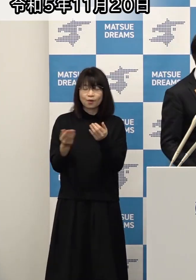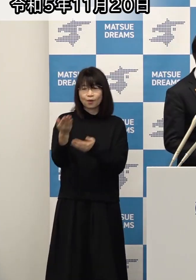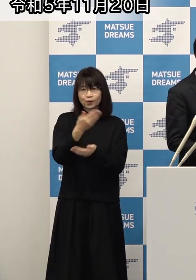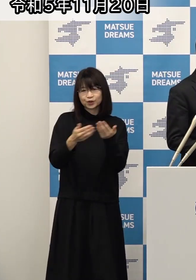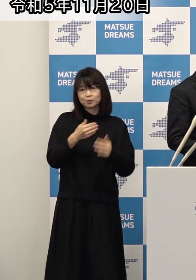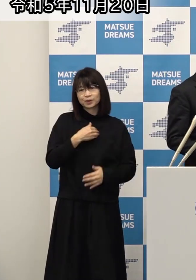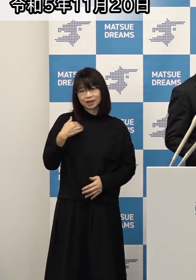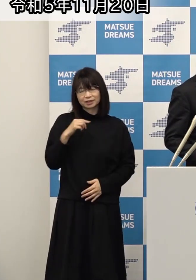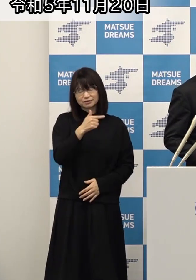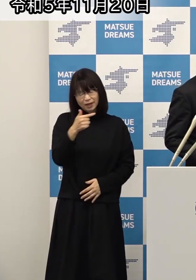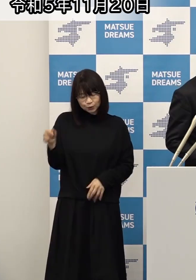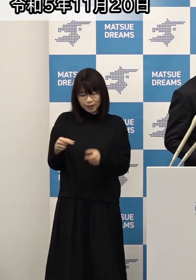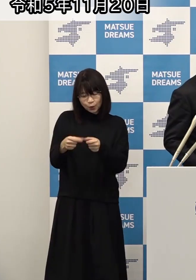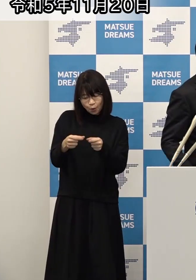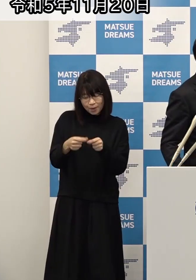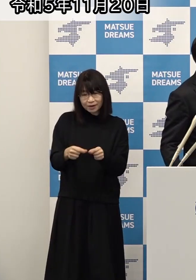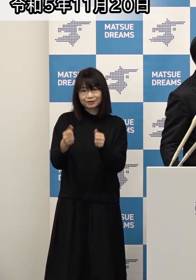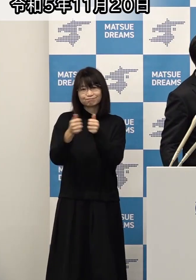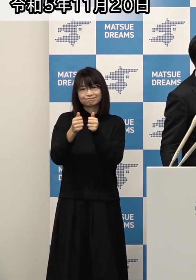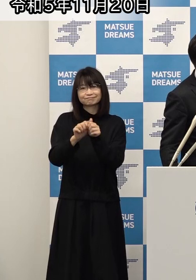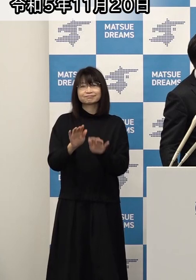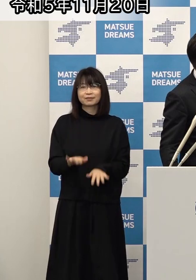をさせていただいております。